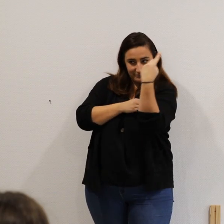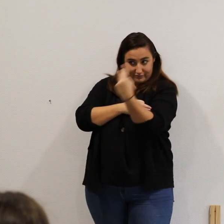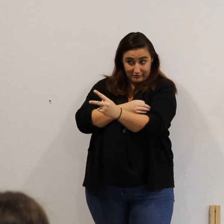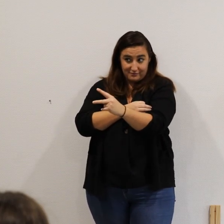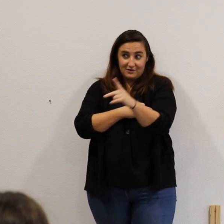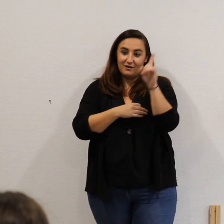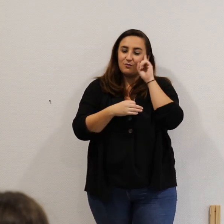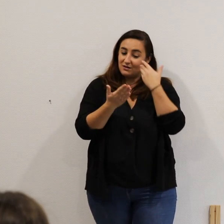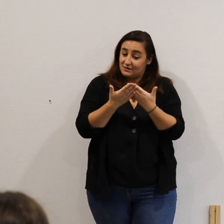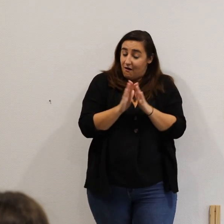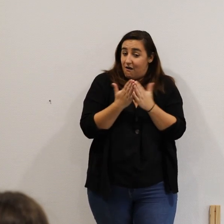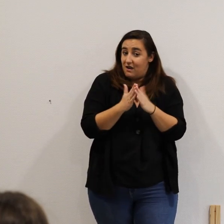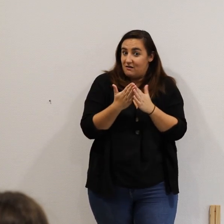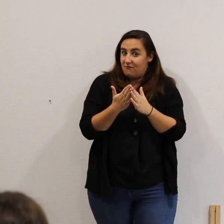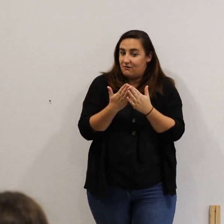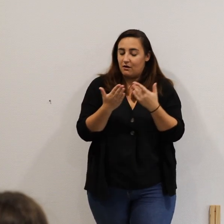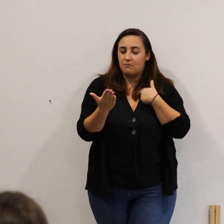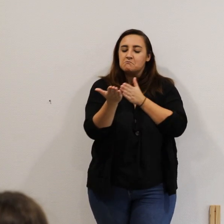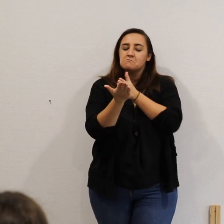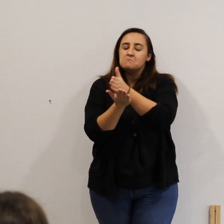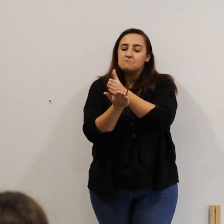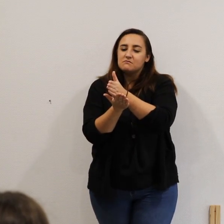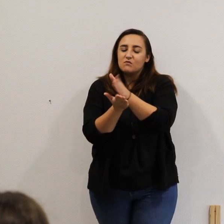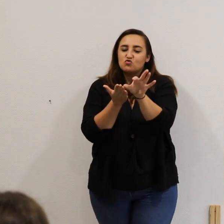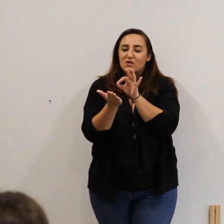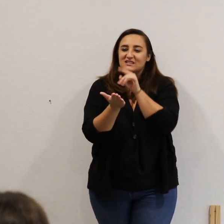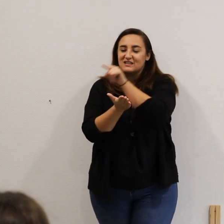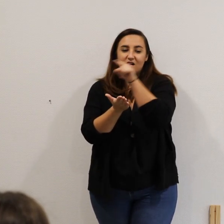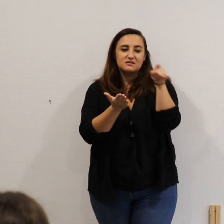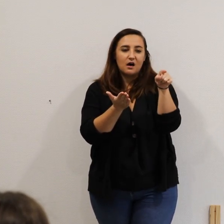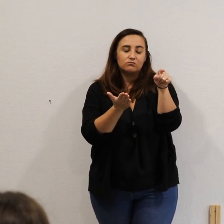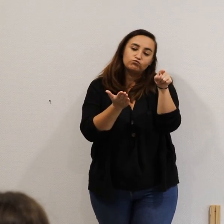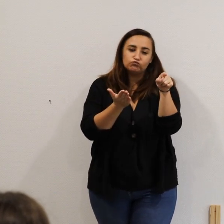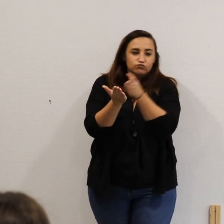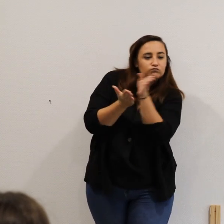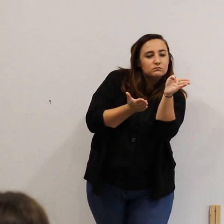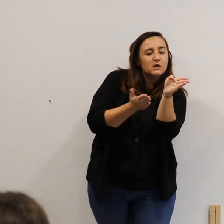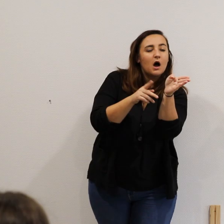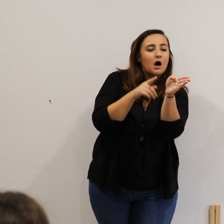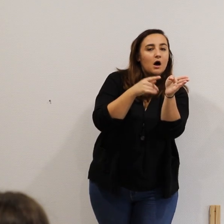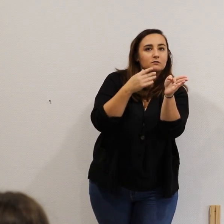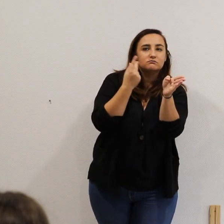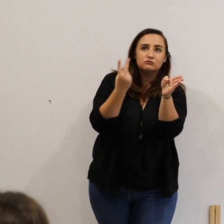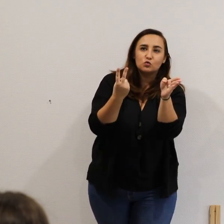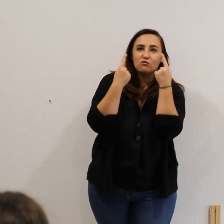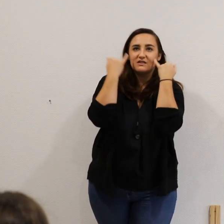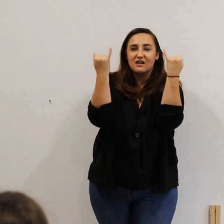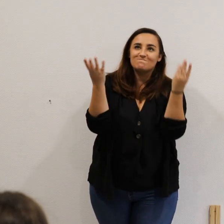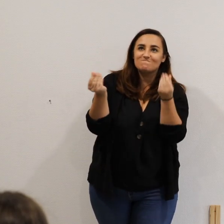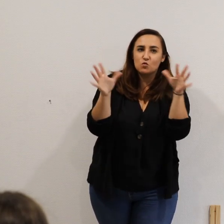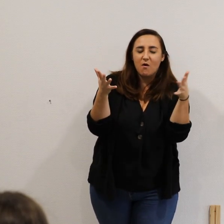ça, un livre, on fait des choix, on commence dans une direction, et puis on peut avoir deux idées